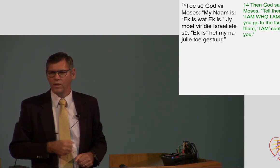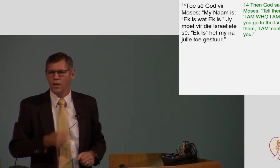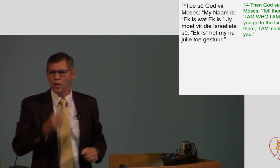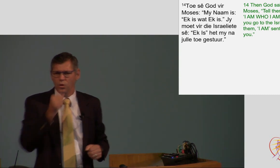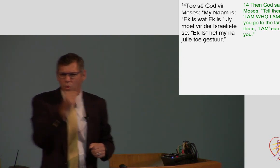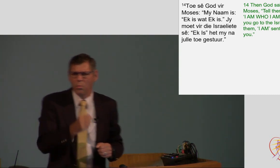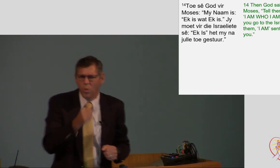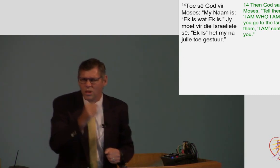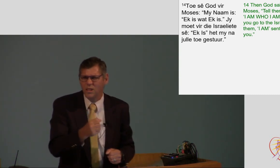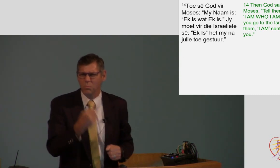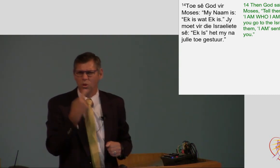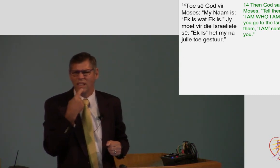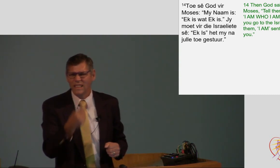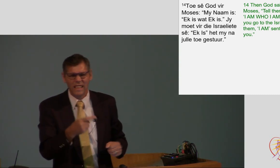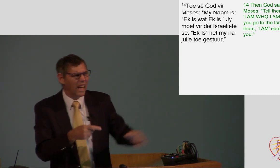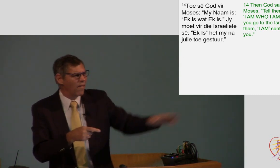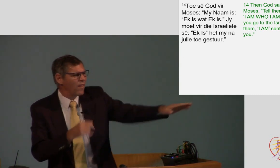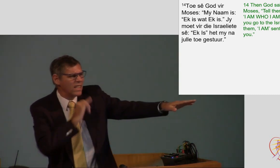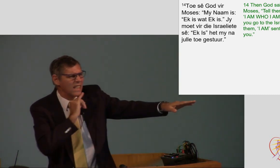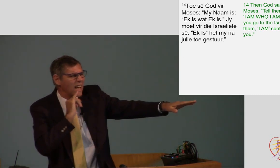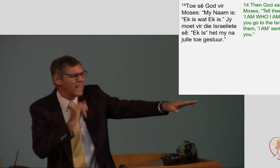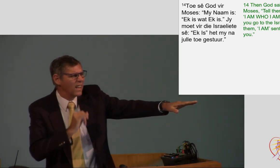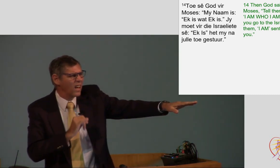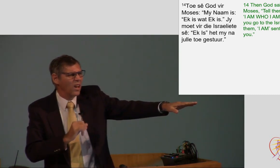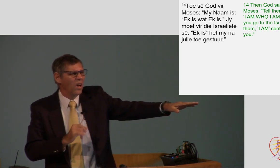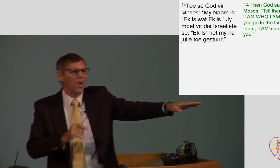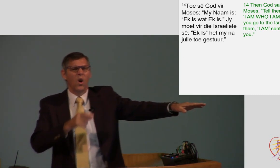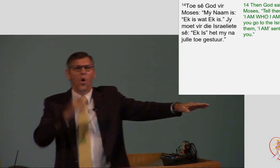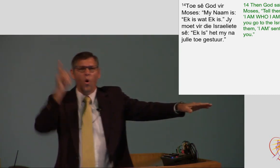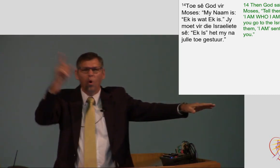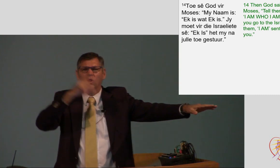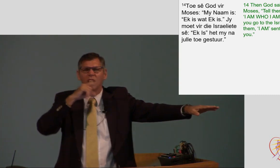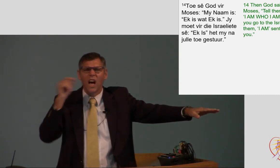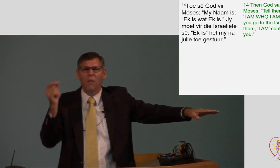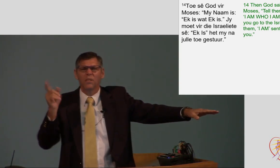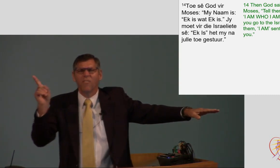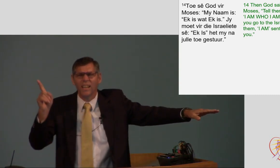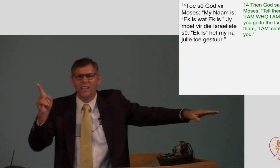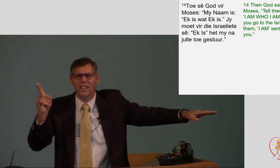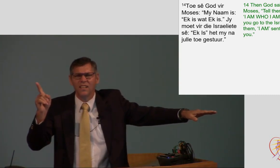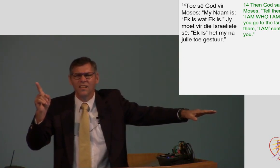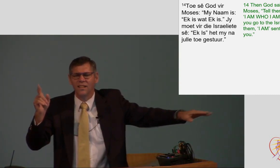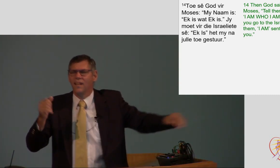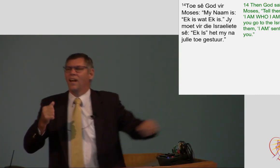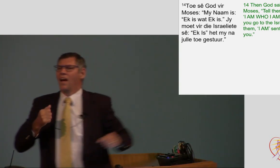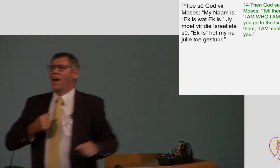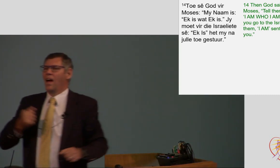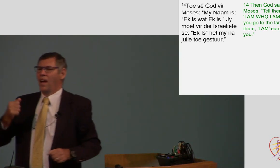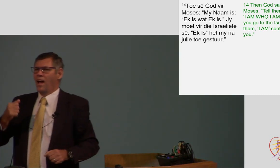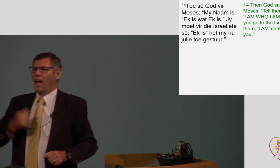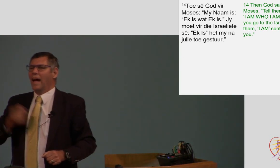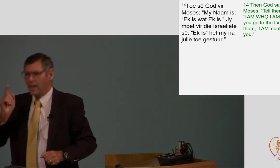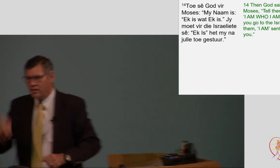So Moses moet gaan sê vir Israeliete, God se naam is wat? Ek is.